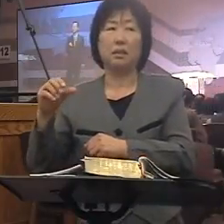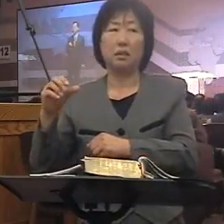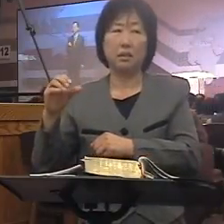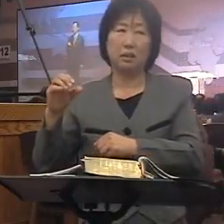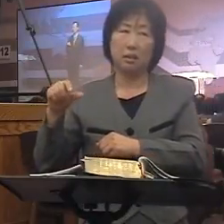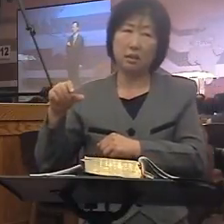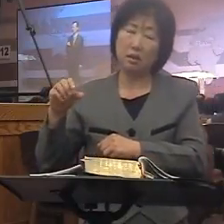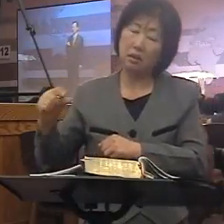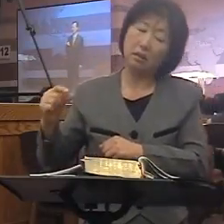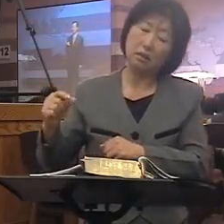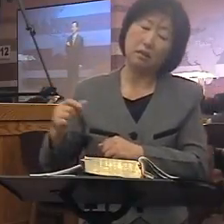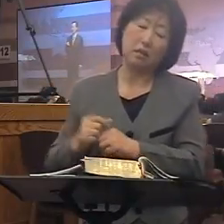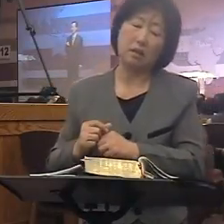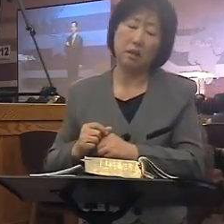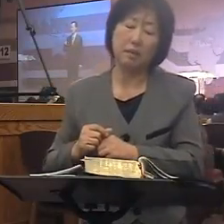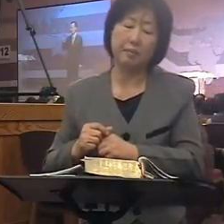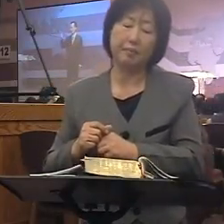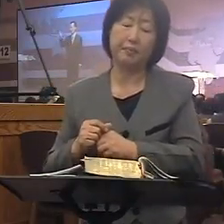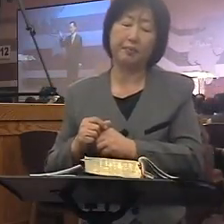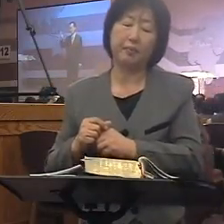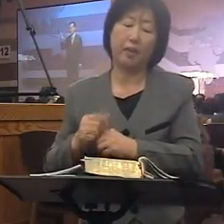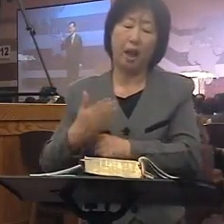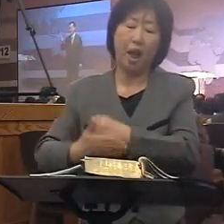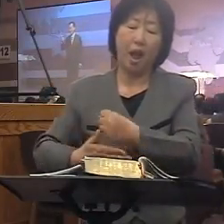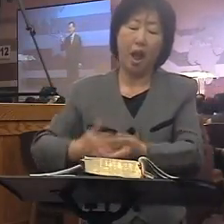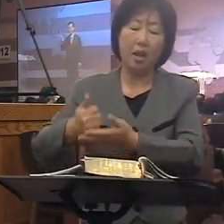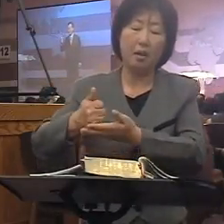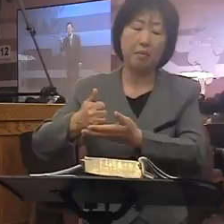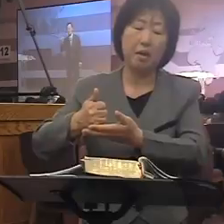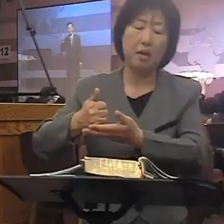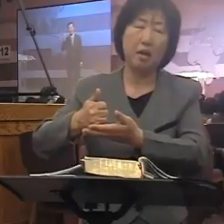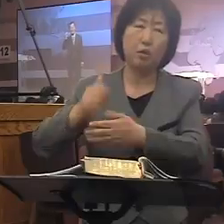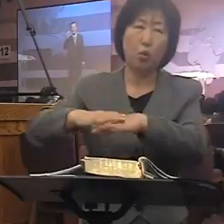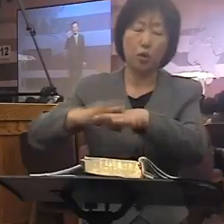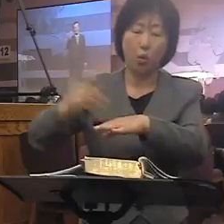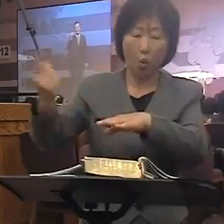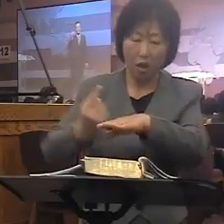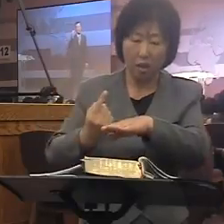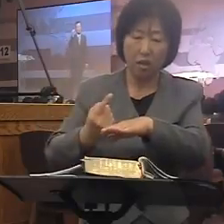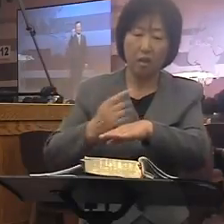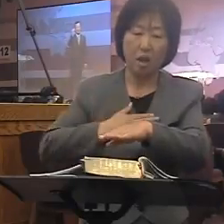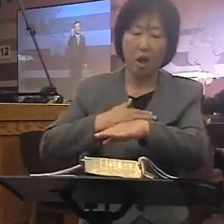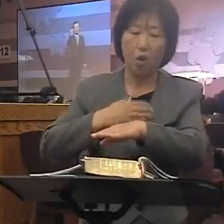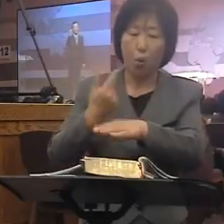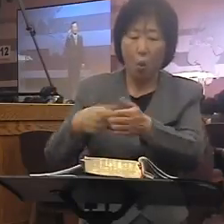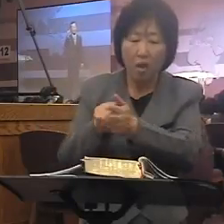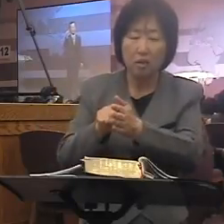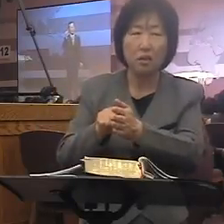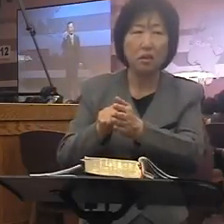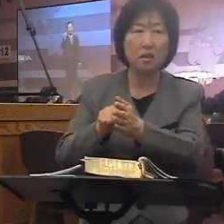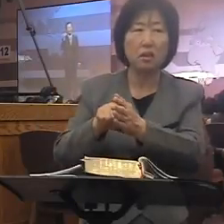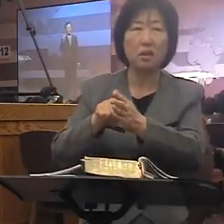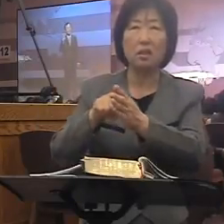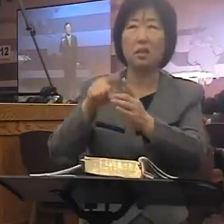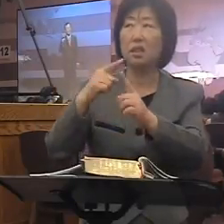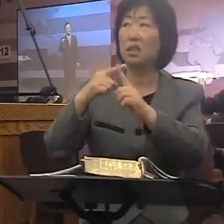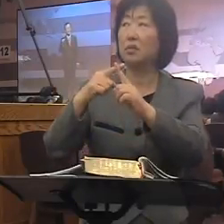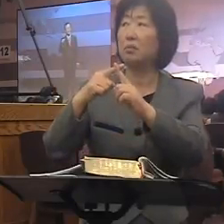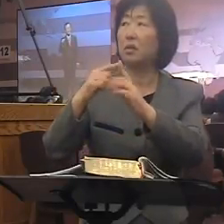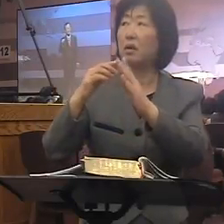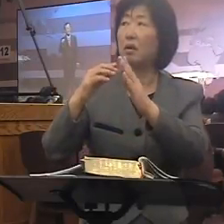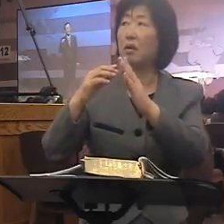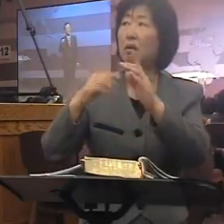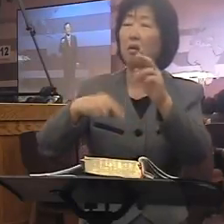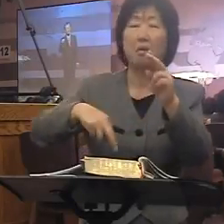터프 그레이스, 하나님의 손에서 온 것이라. 나를 위해 십자가를 지신 그 십자가의 피 묻은 손으로 온 그레이스라면